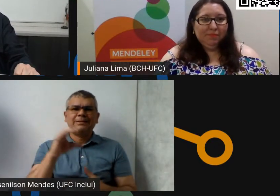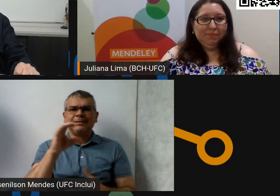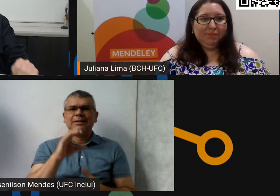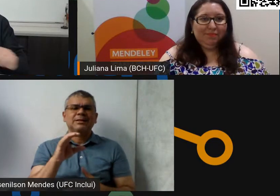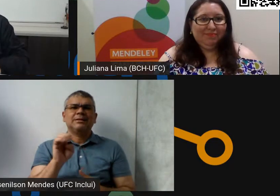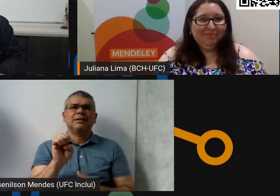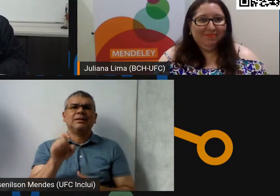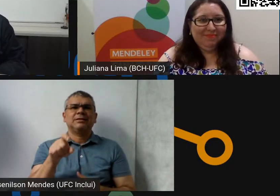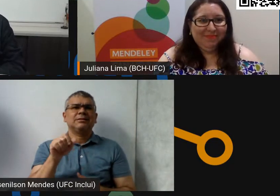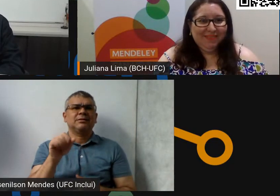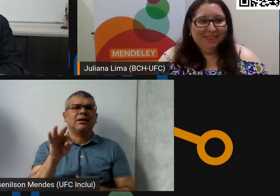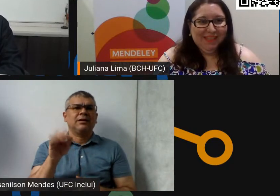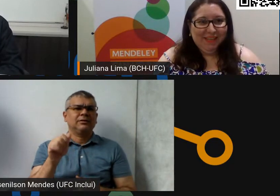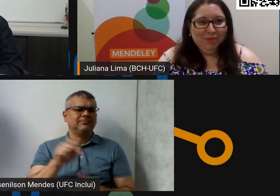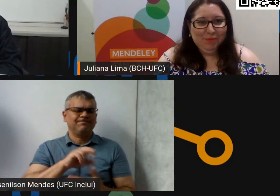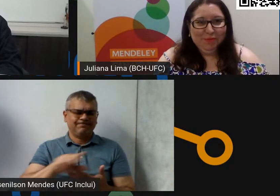pensar.